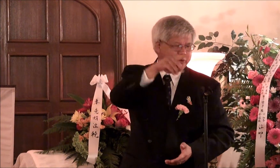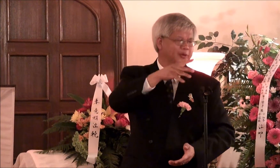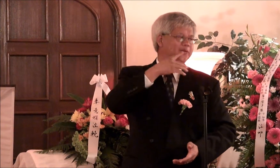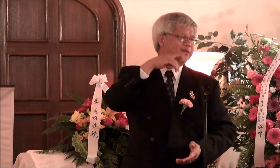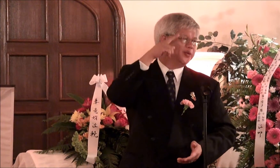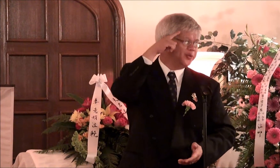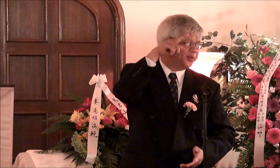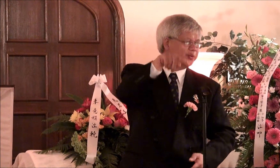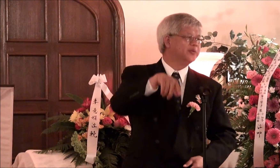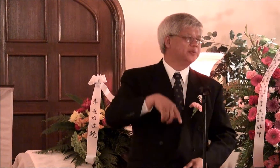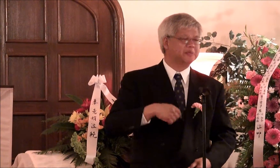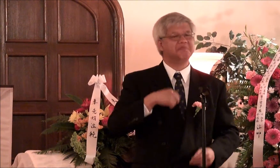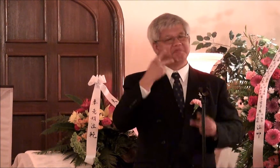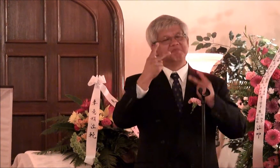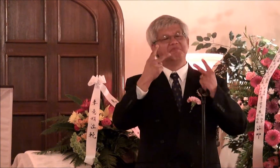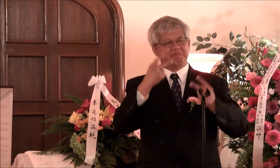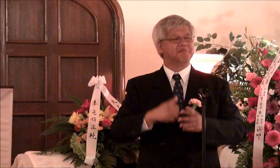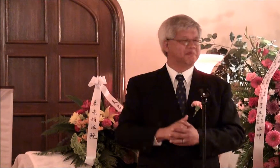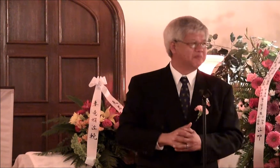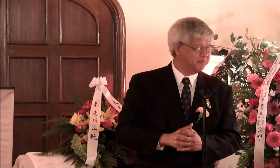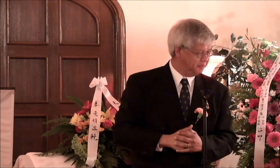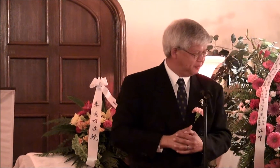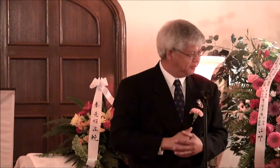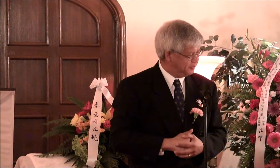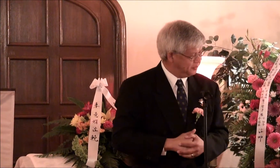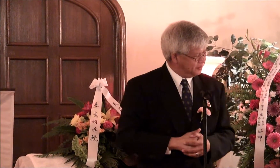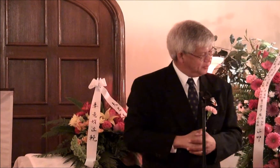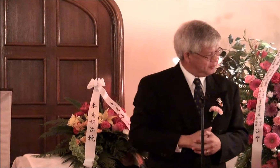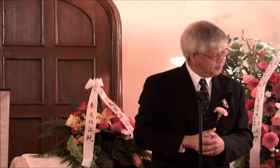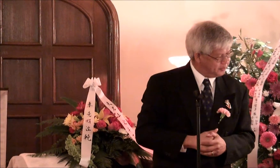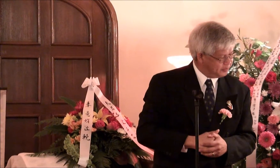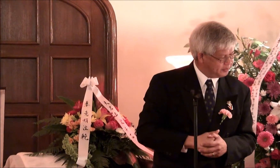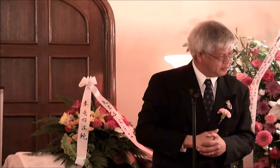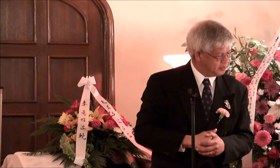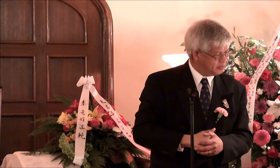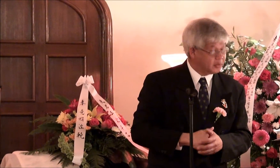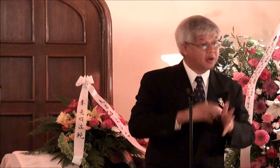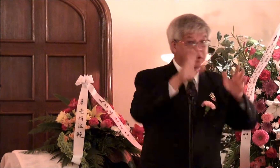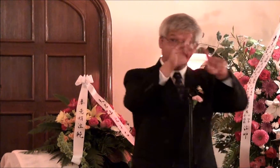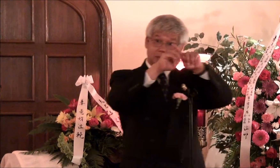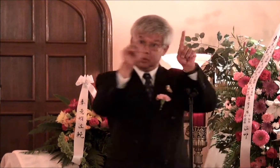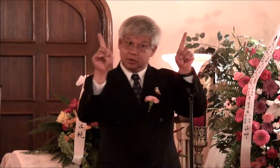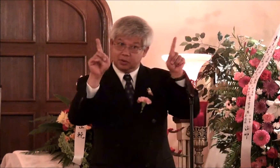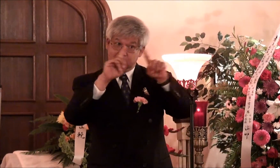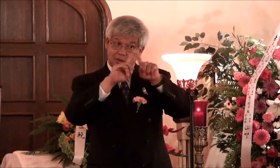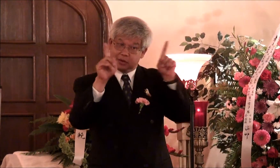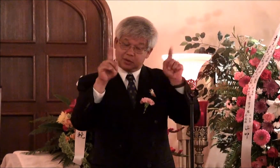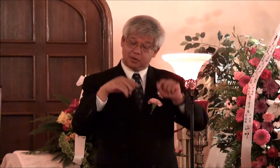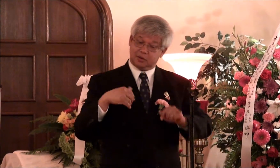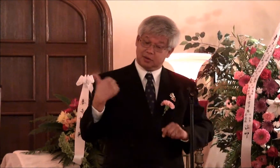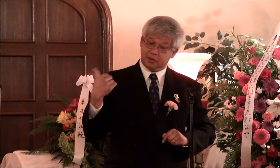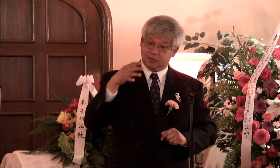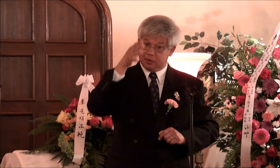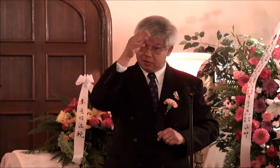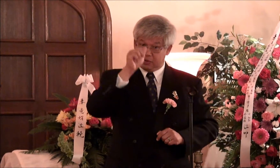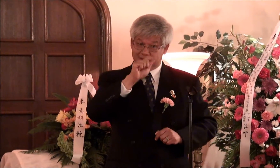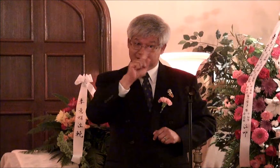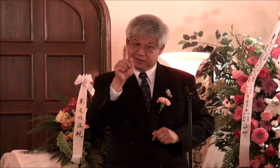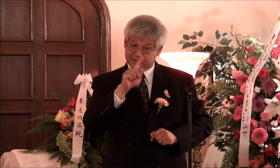himself. Annie would help him. I saw that during visitations. 但係咧佢總之咧佢都盡量過一個正常嘅